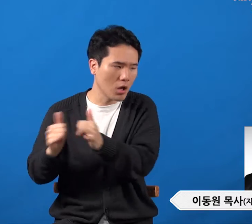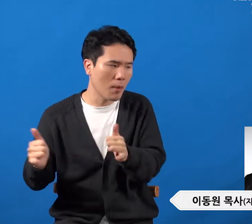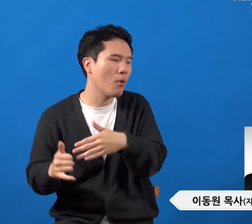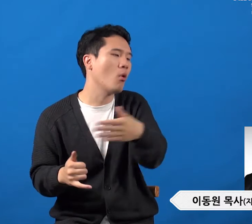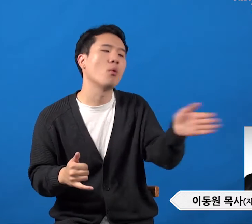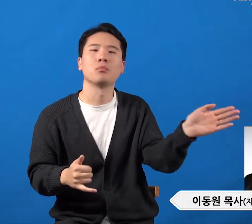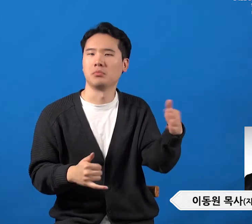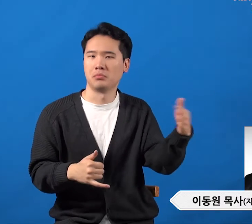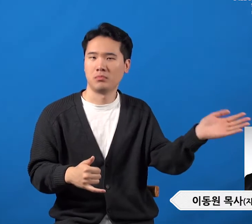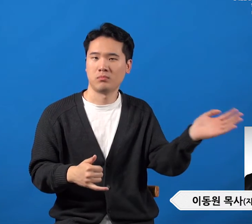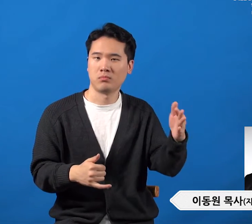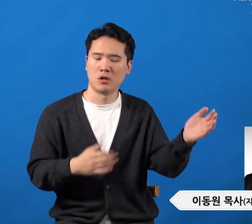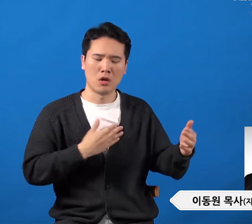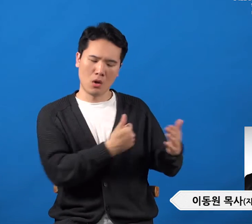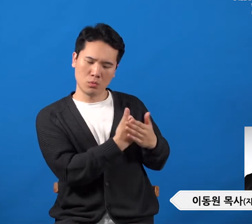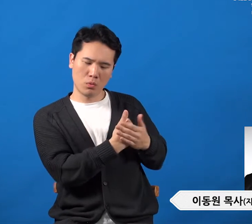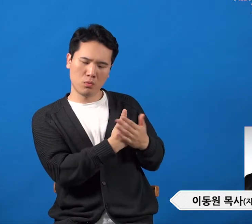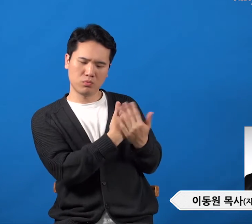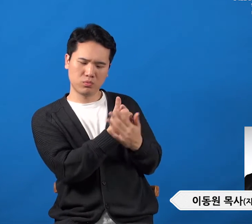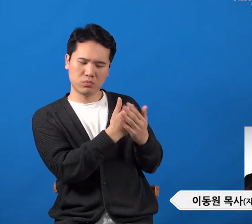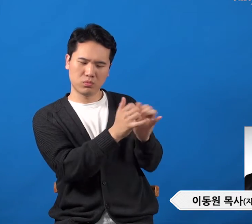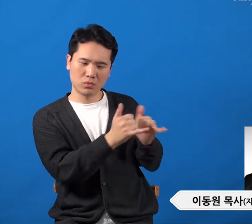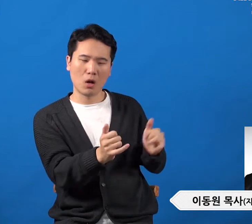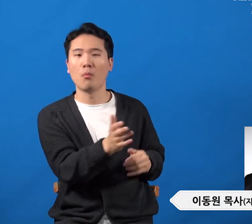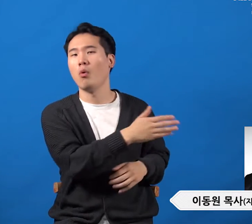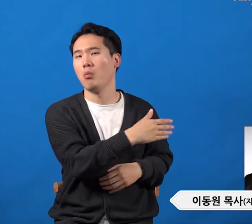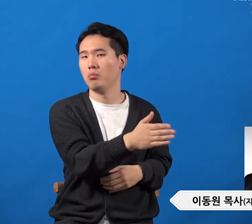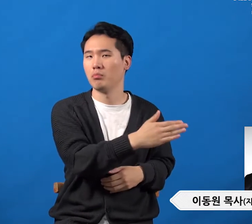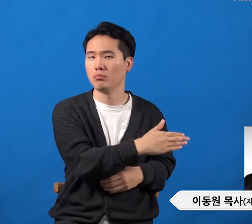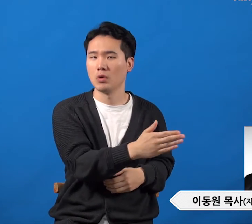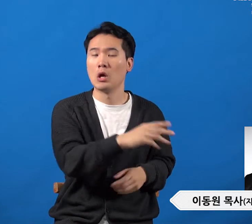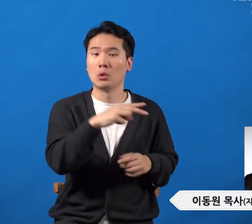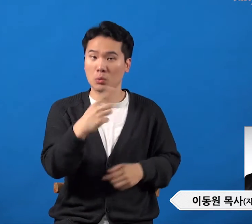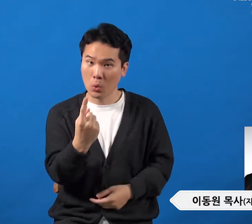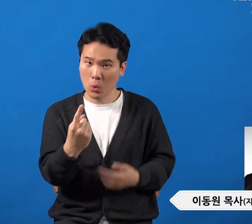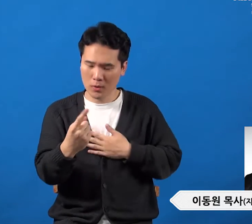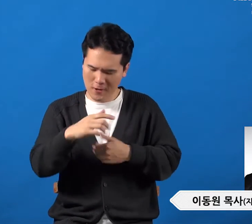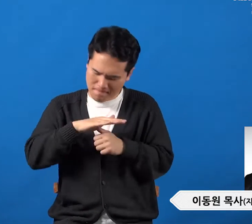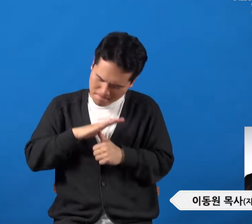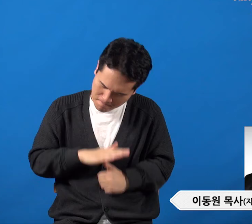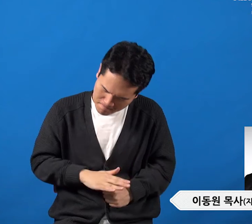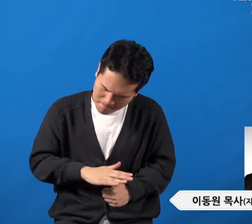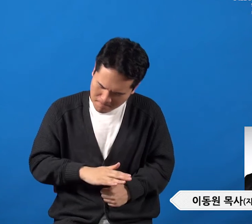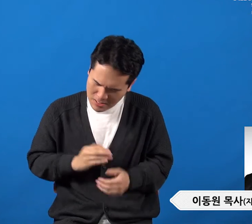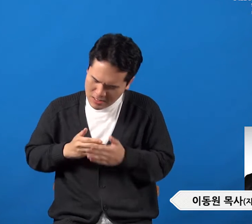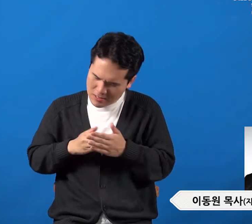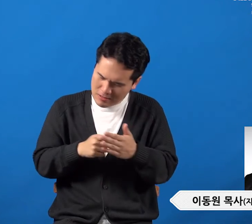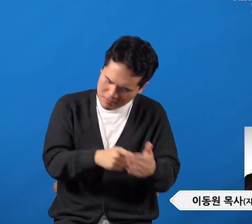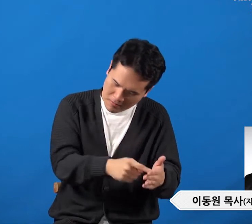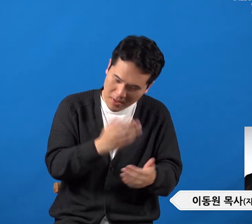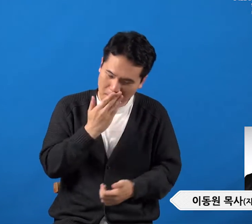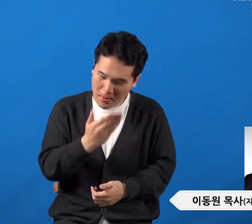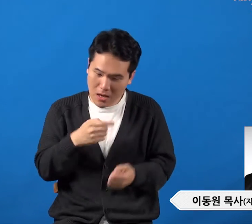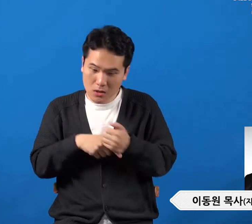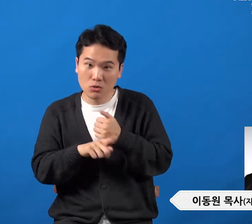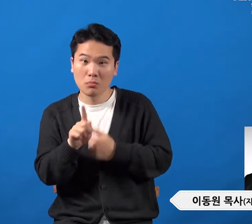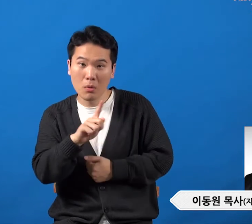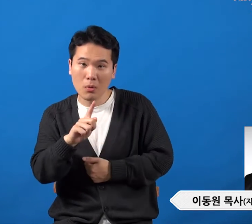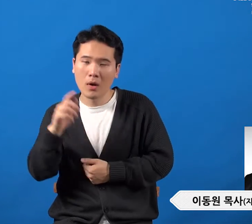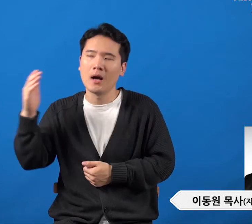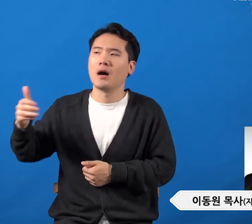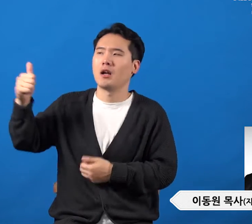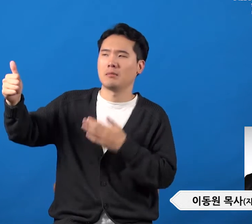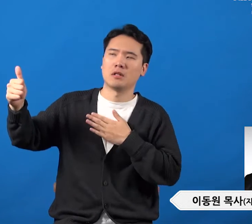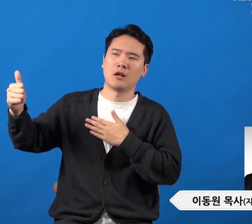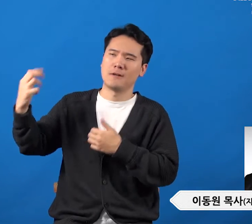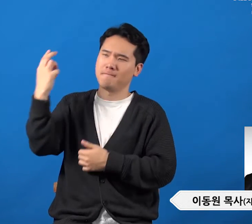수 있었던 것, 주께서 곁에 서서 그에게 힘을 주셨기 때문이라고. 삶의 고비고비, 죽음의 위기를